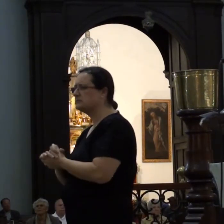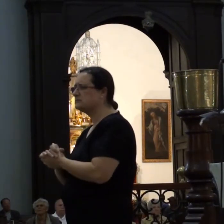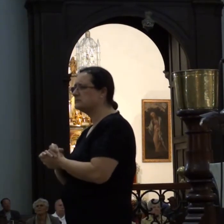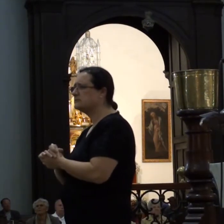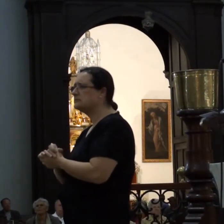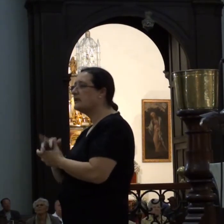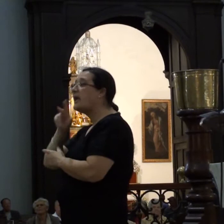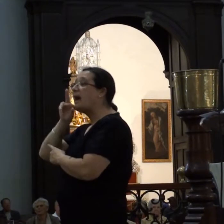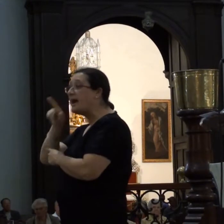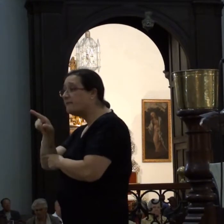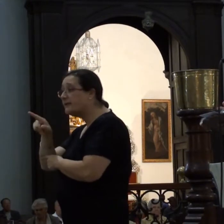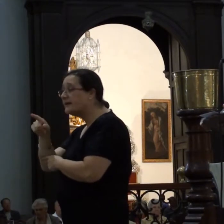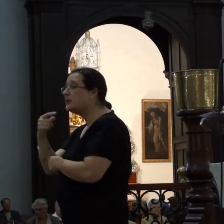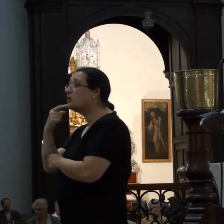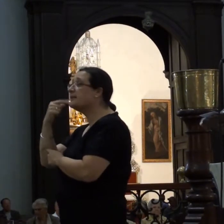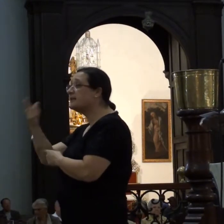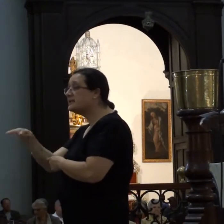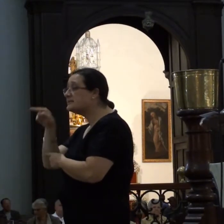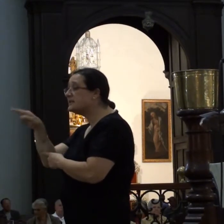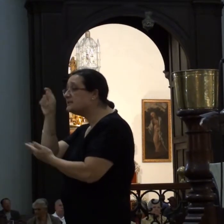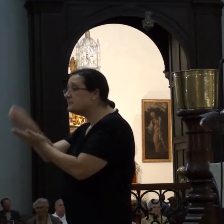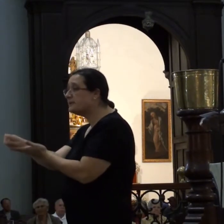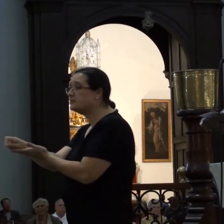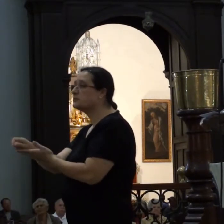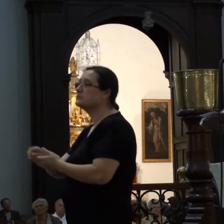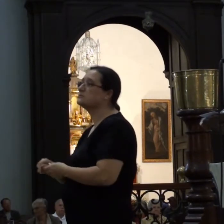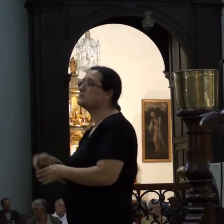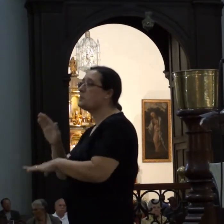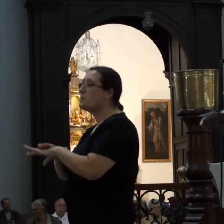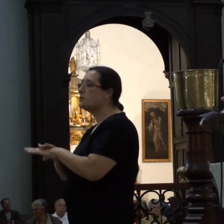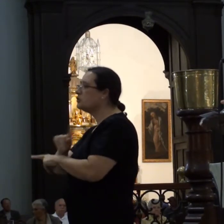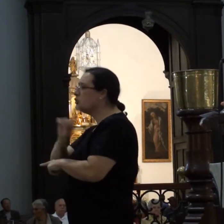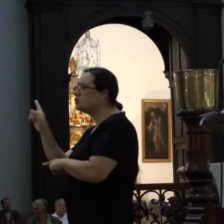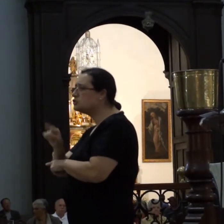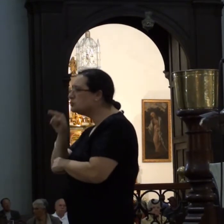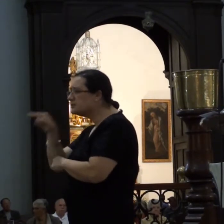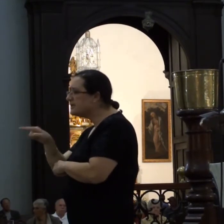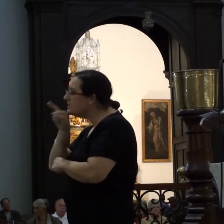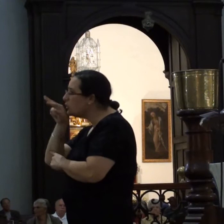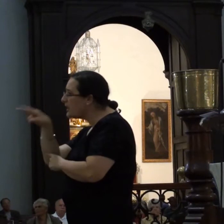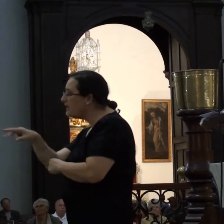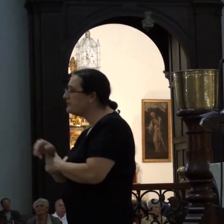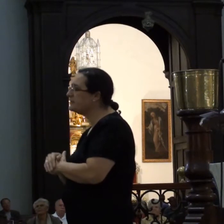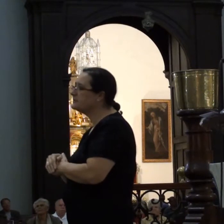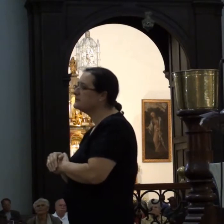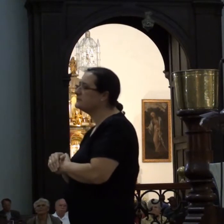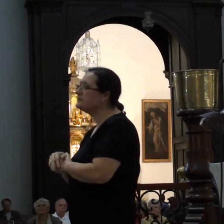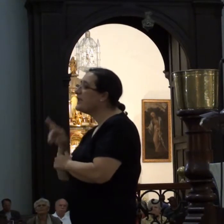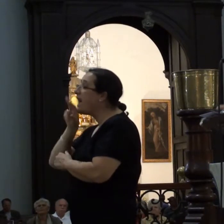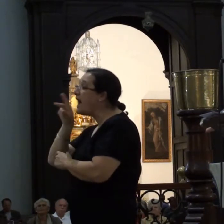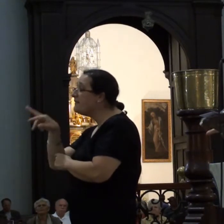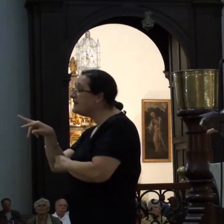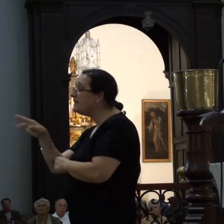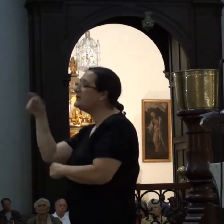hablen lo que se les comunique En aquel momento porque no serán ustedes los que hablen sino